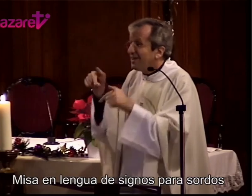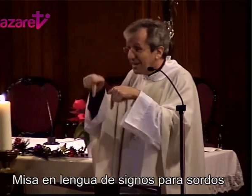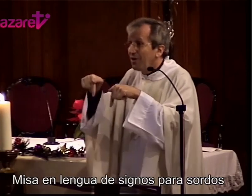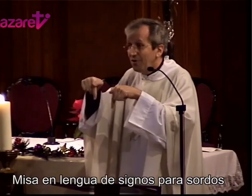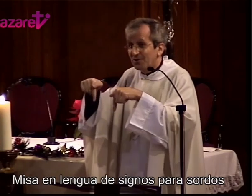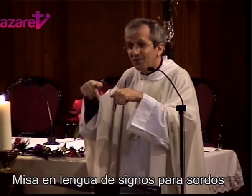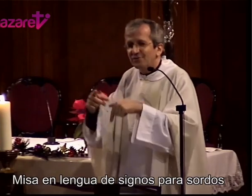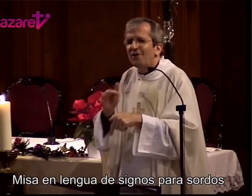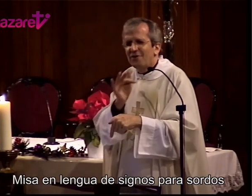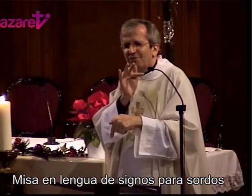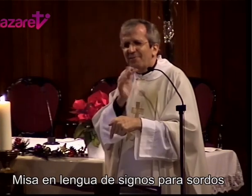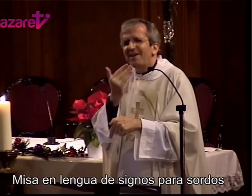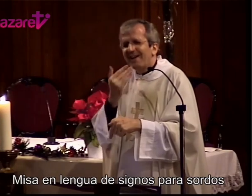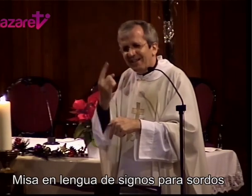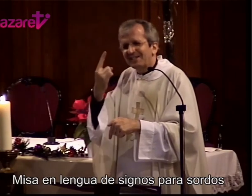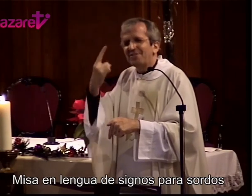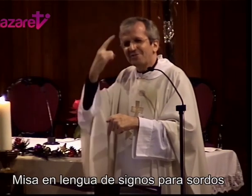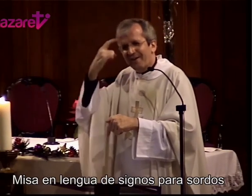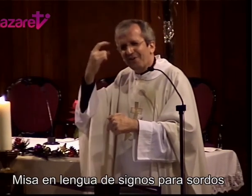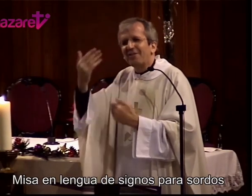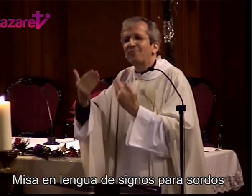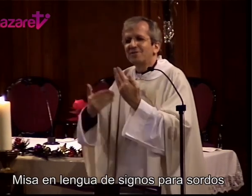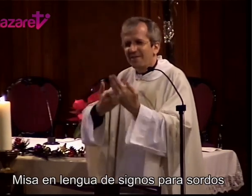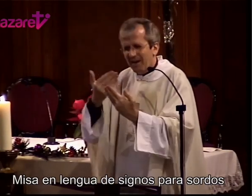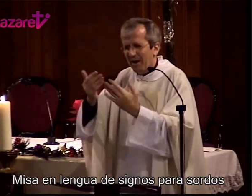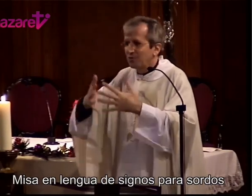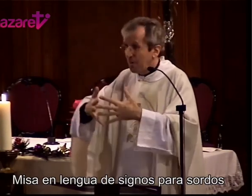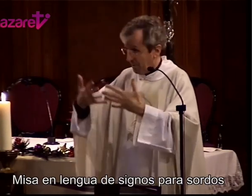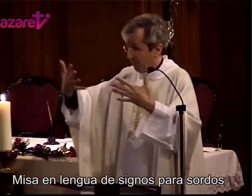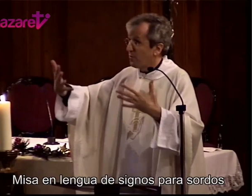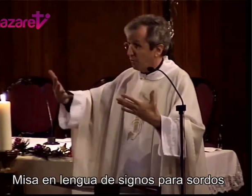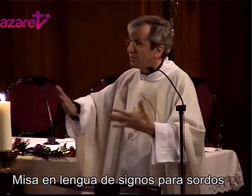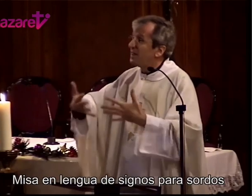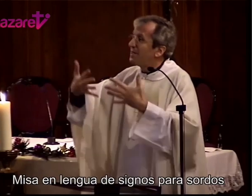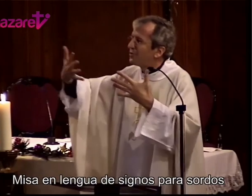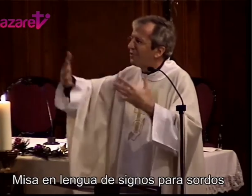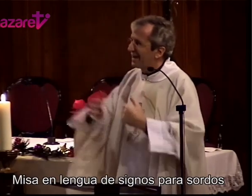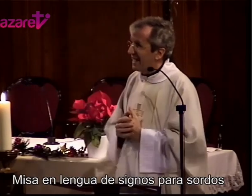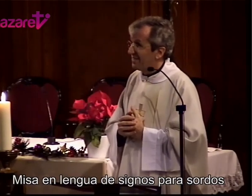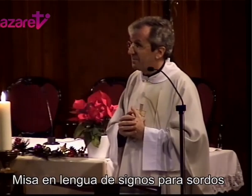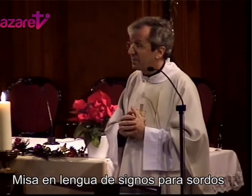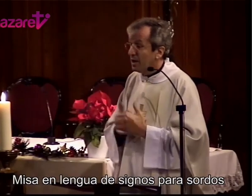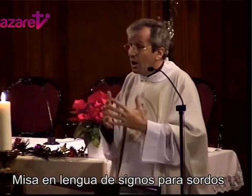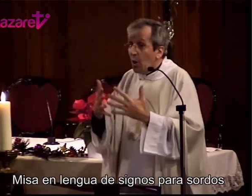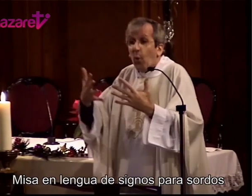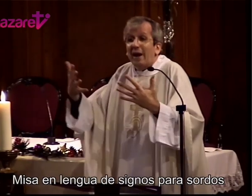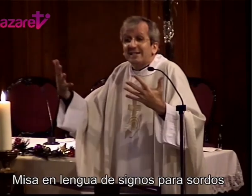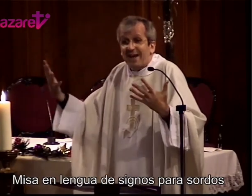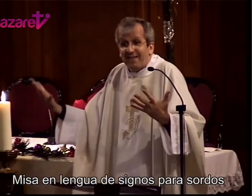que hoy nosotros todavía, gracias a Dios, recordamos, celebramos, porque fue un acontecimiento grande. ¿Cuál es la